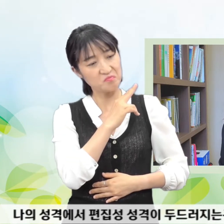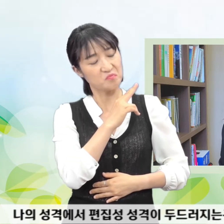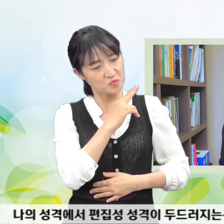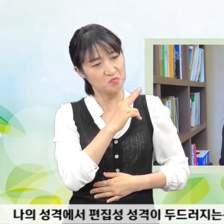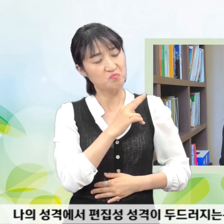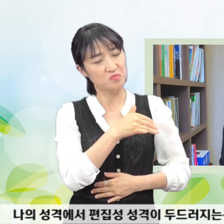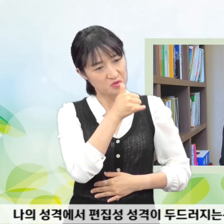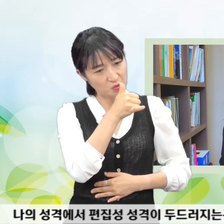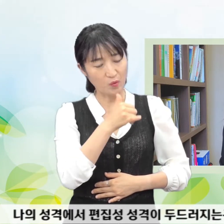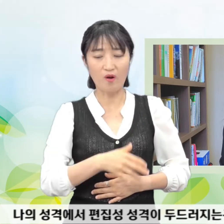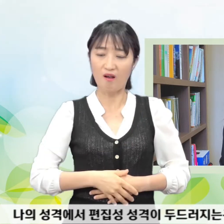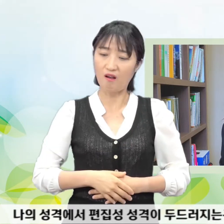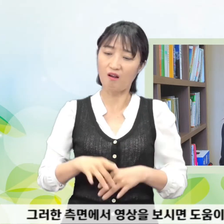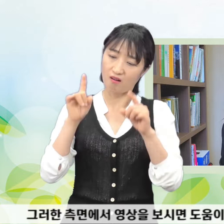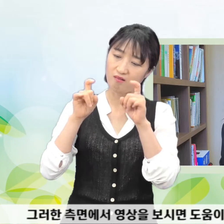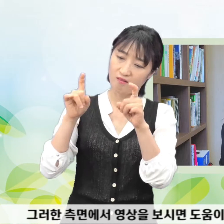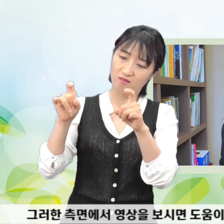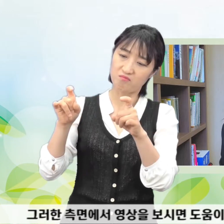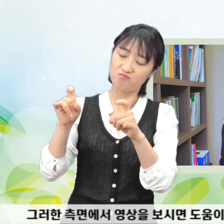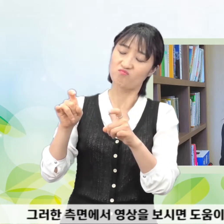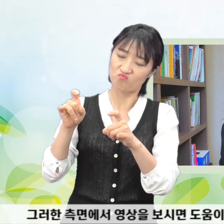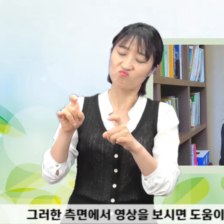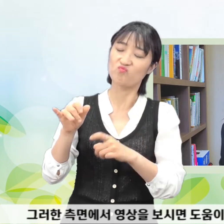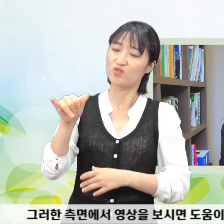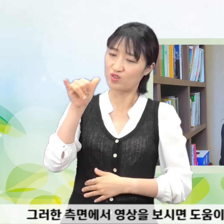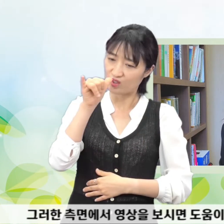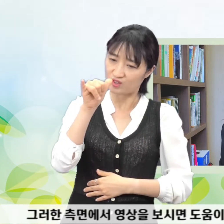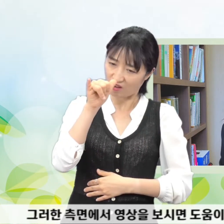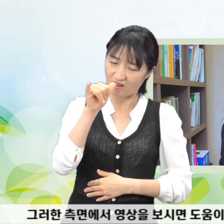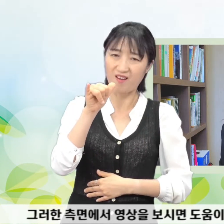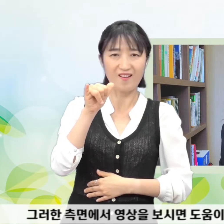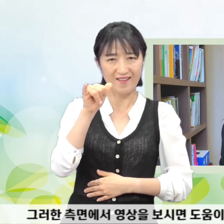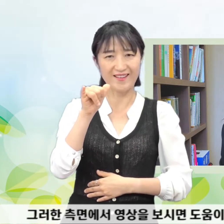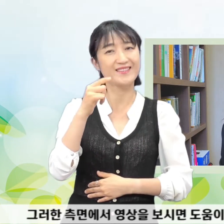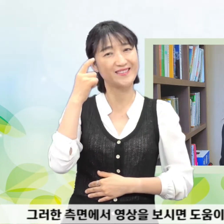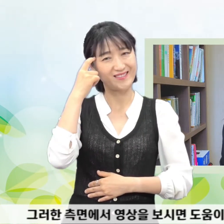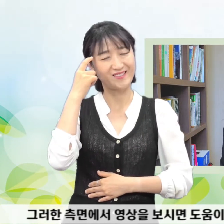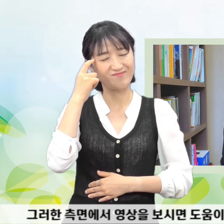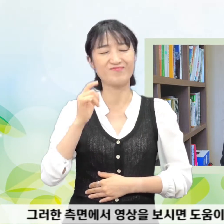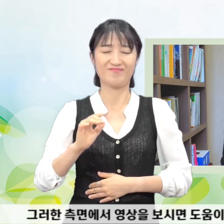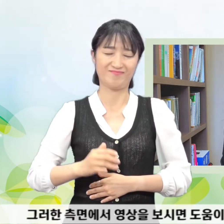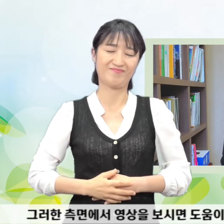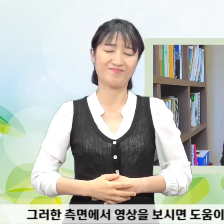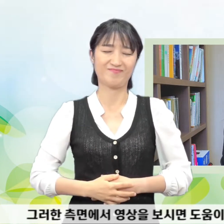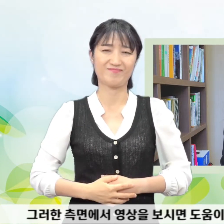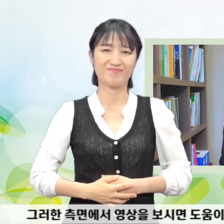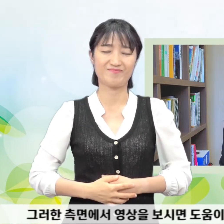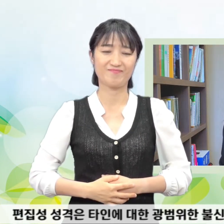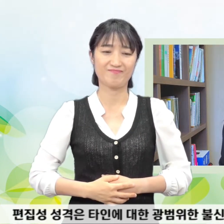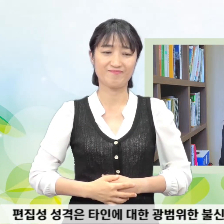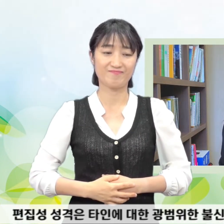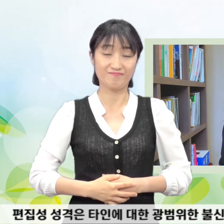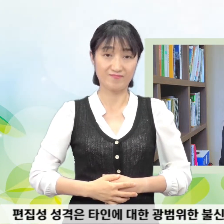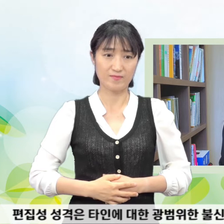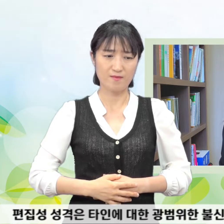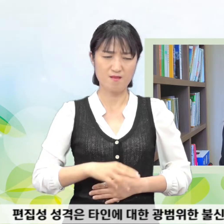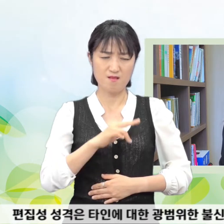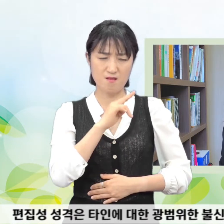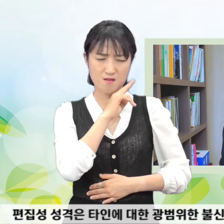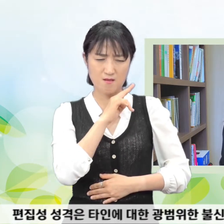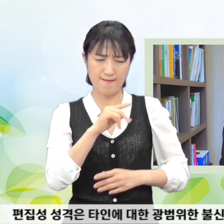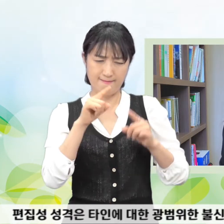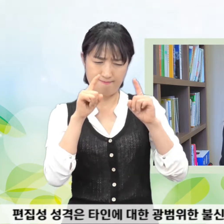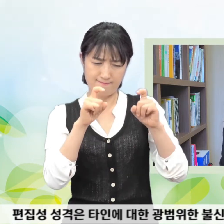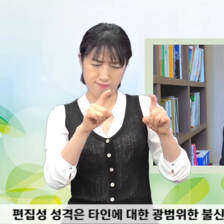두드러지는구나 라고 생각하실 수도 있고, 그러한 측면에서 영상을 보시면 도움이 되지 않을까 생각을 합니다. 편집성